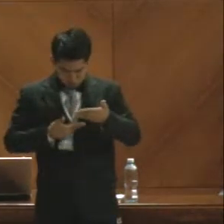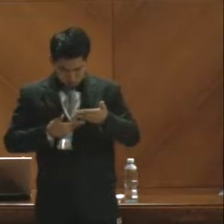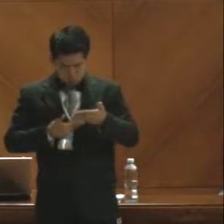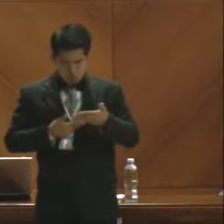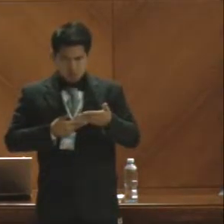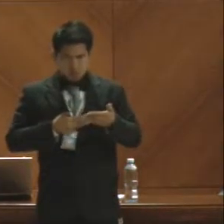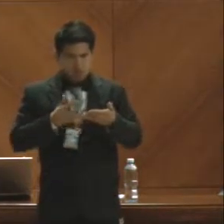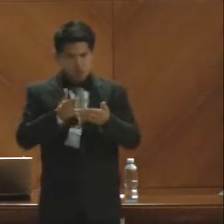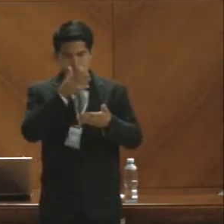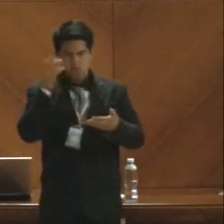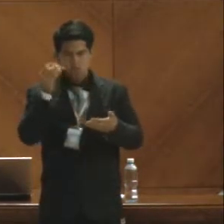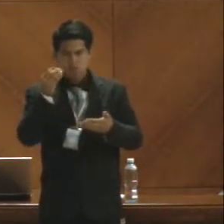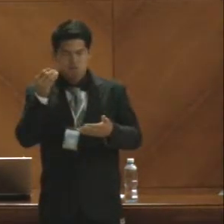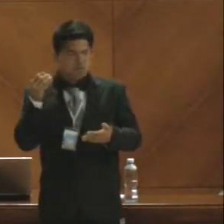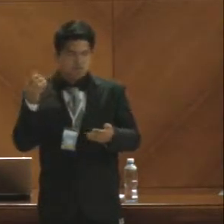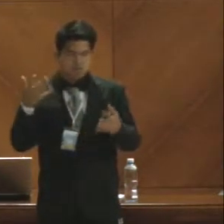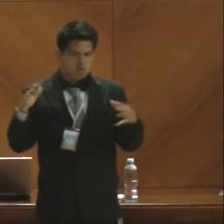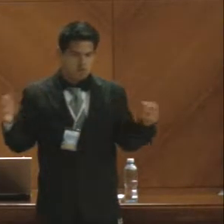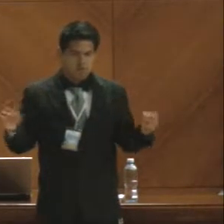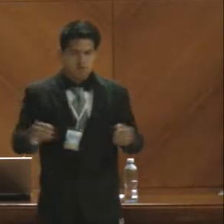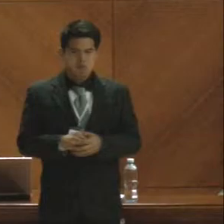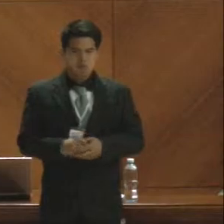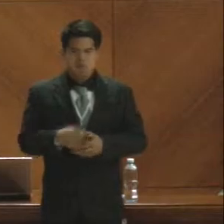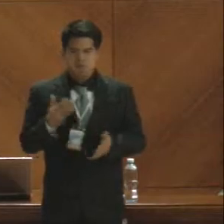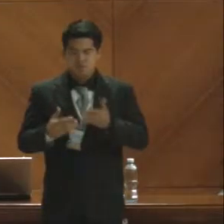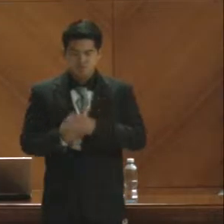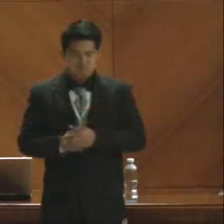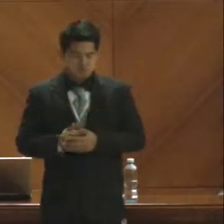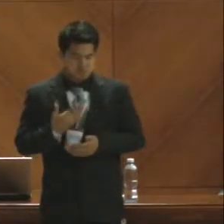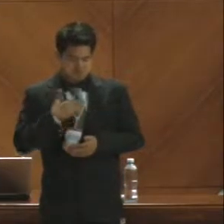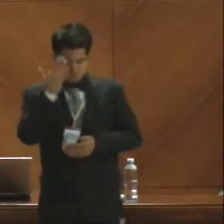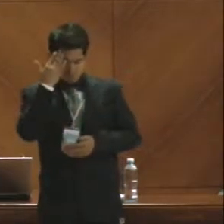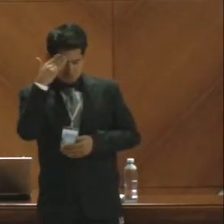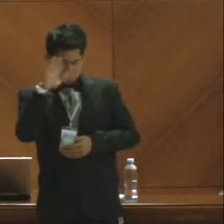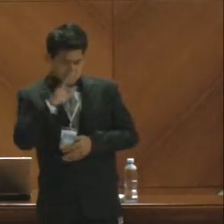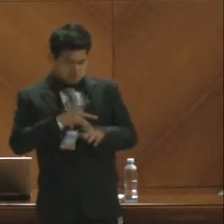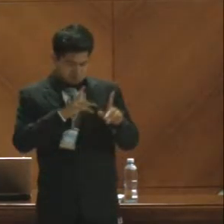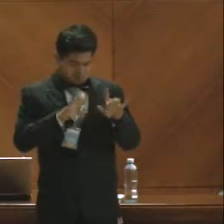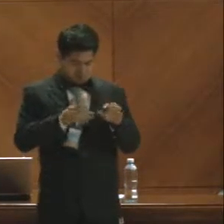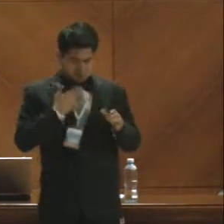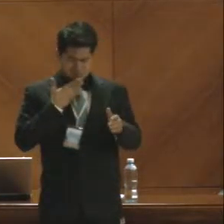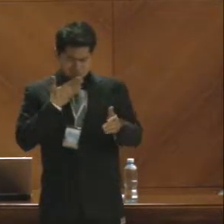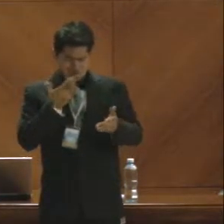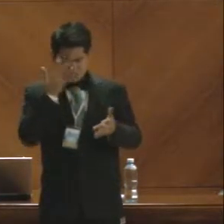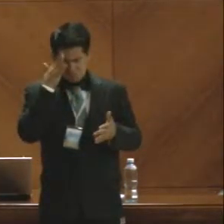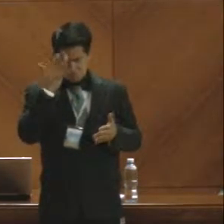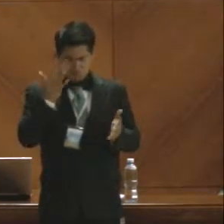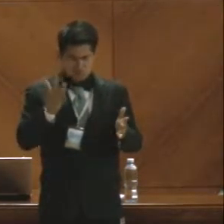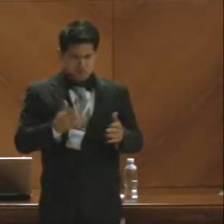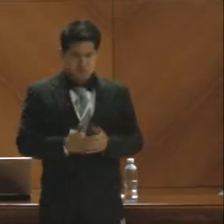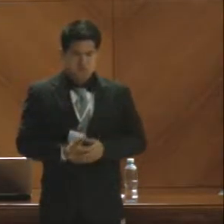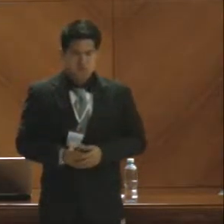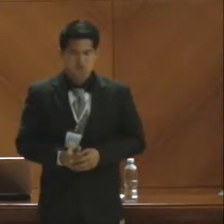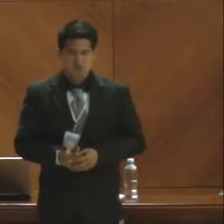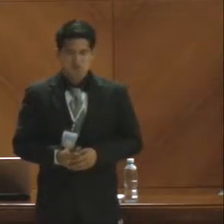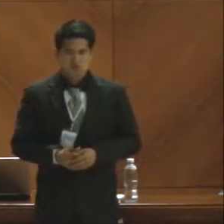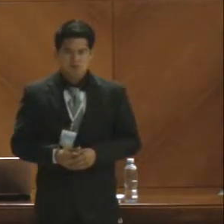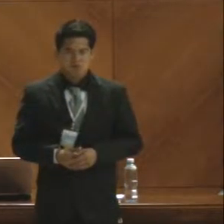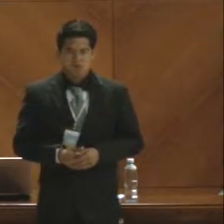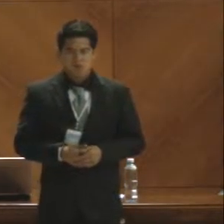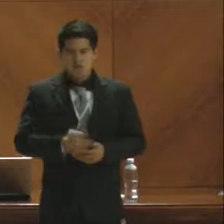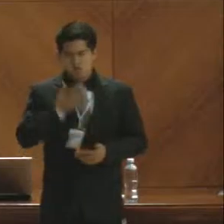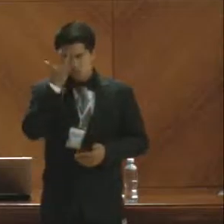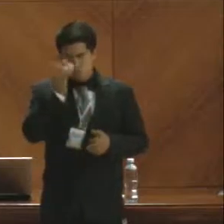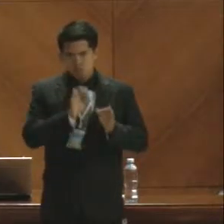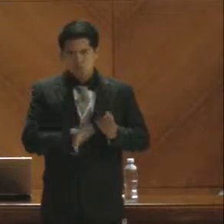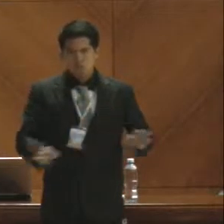conocimiento. Y muchos dirán, pero bueno, yo no soy informático, ¿para qué quiero saber cómo funcionan los sistemas? Y el tema es importante